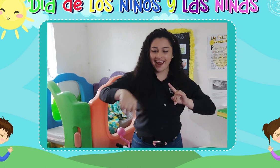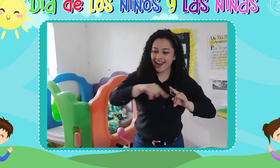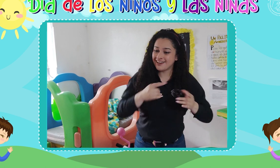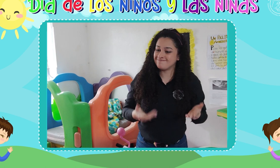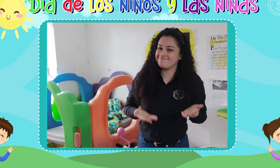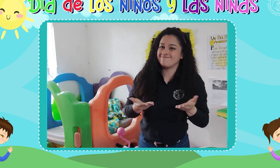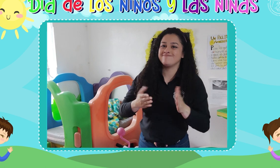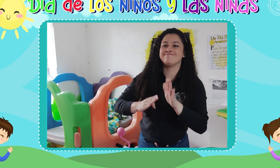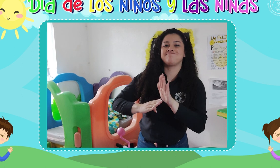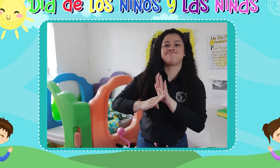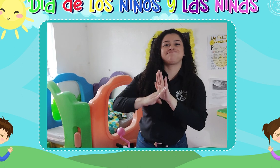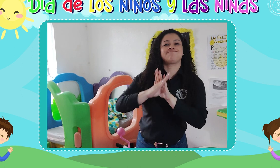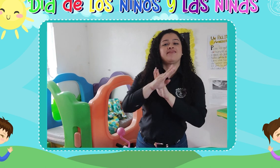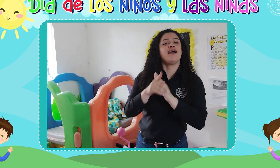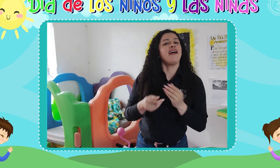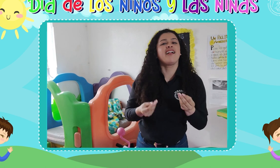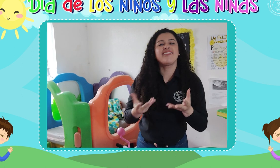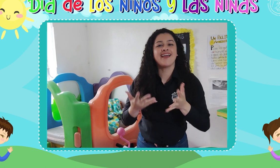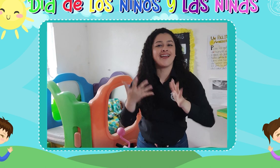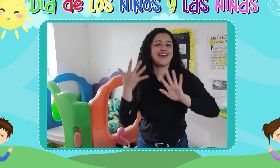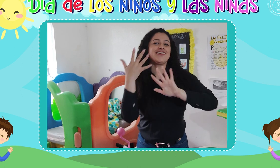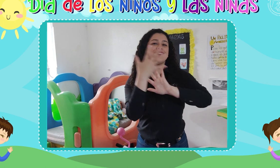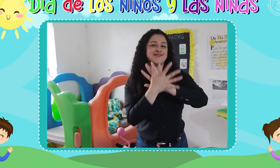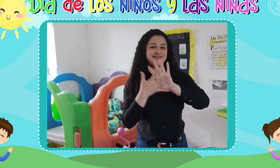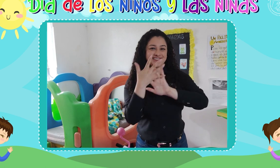integral.